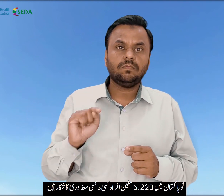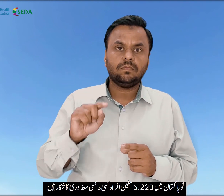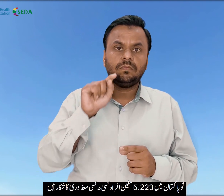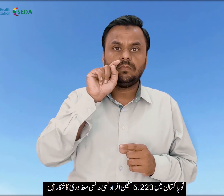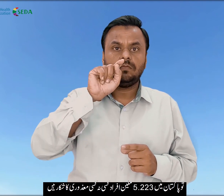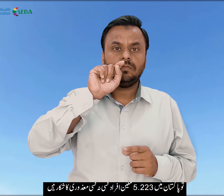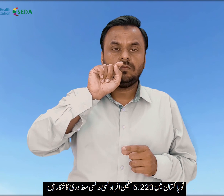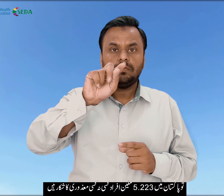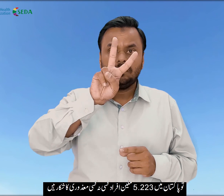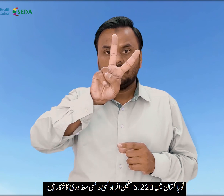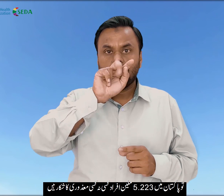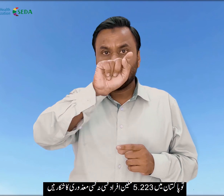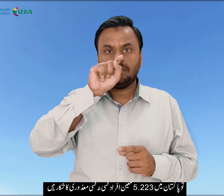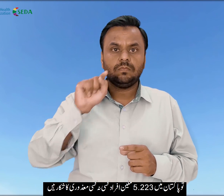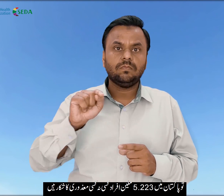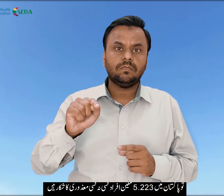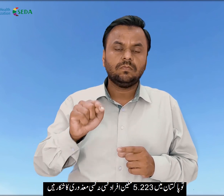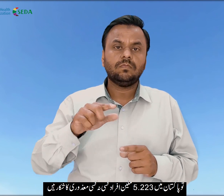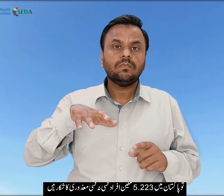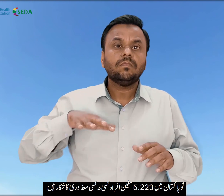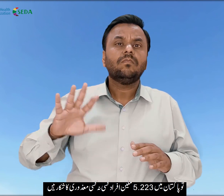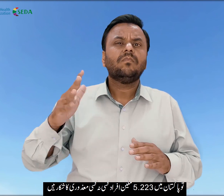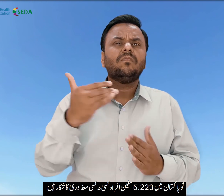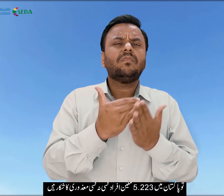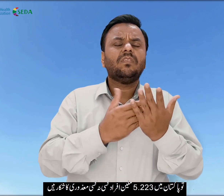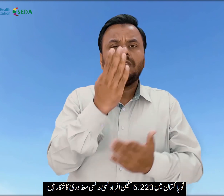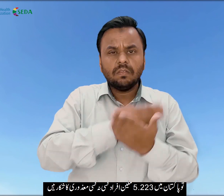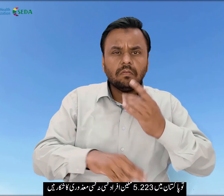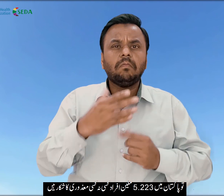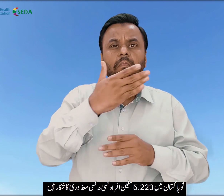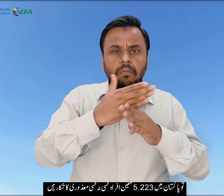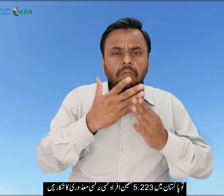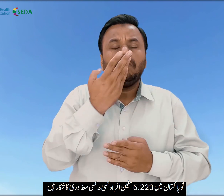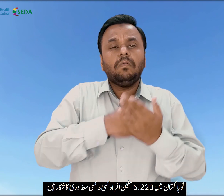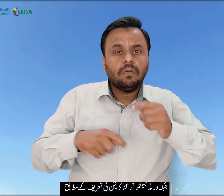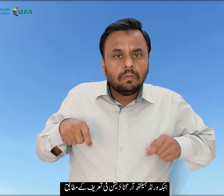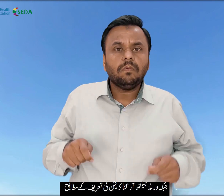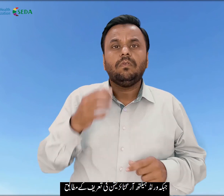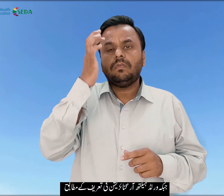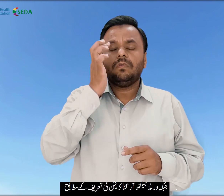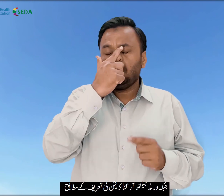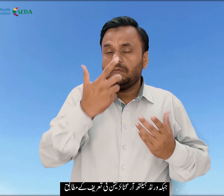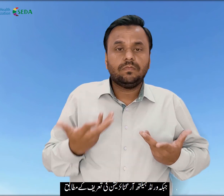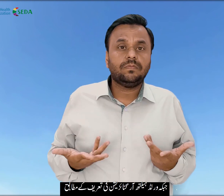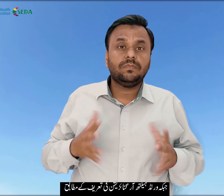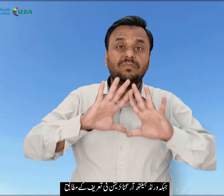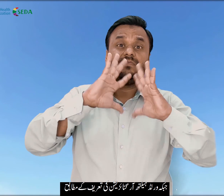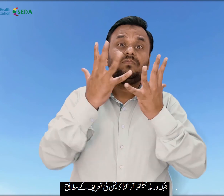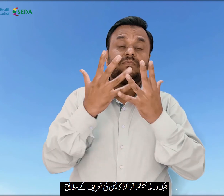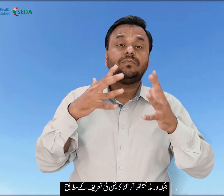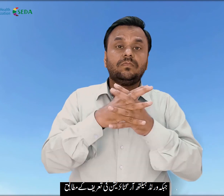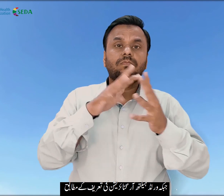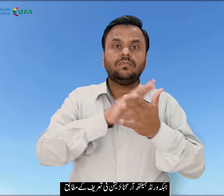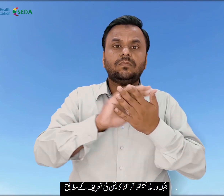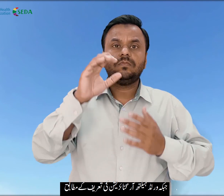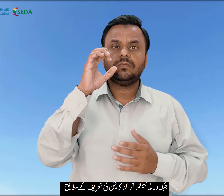5.223 ملین افراد کسی نہ کسی معذوری کا شکار ہیں، جبکہ ورلڈ ہیلتھ آرگنائزیشن کی تعریف کے